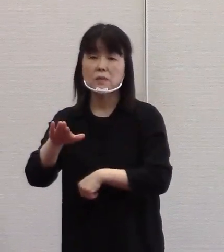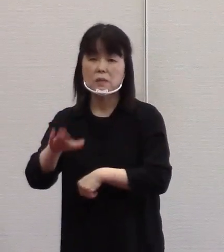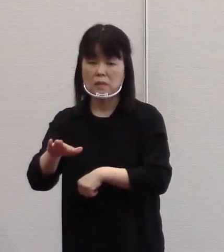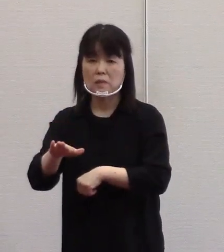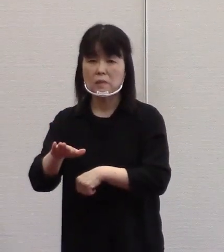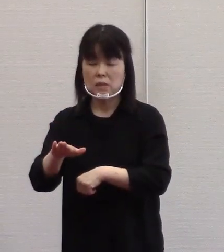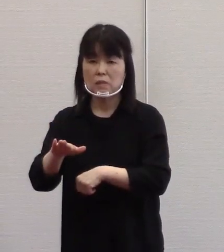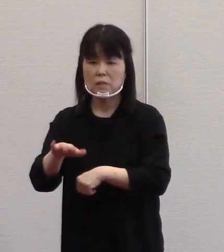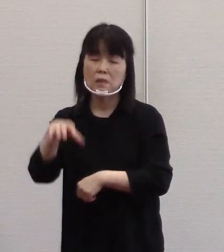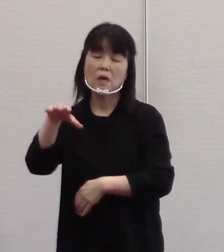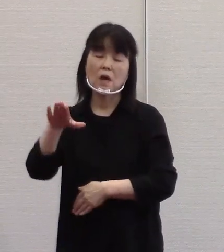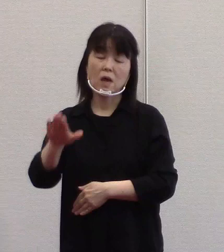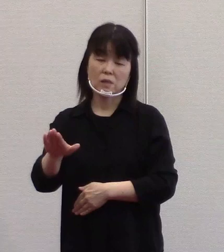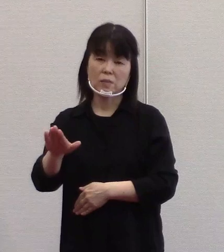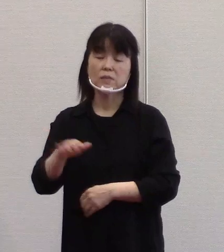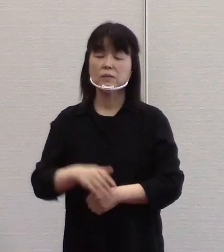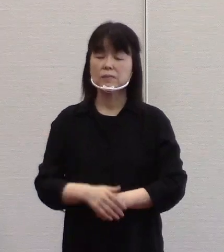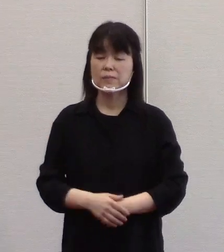設しておりまして、